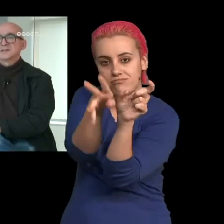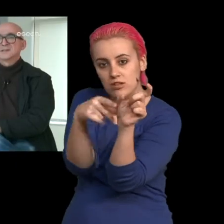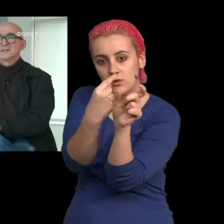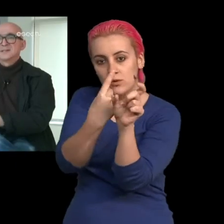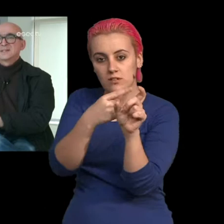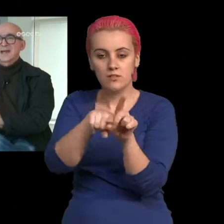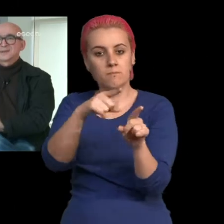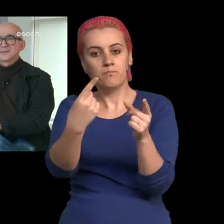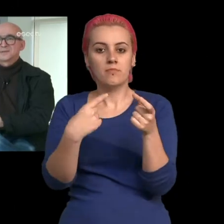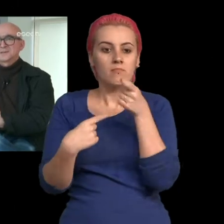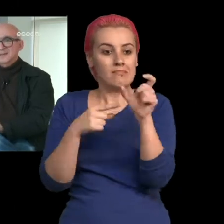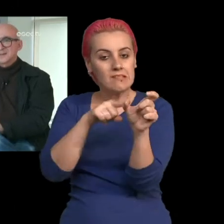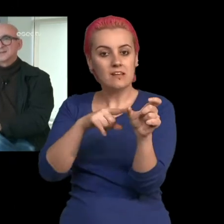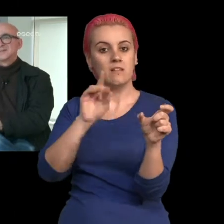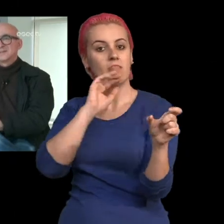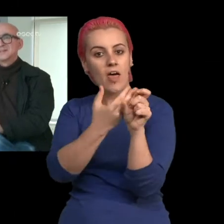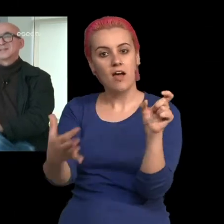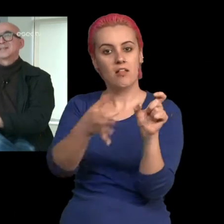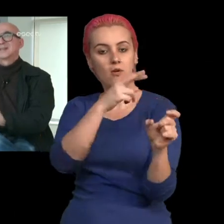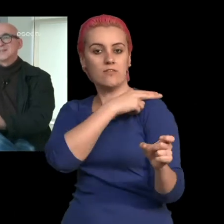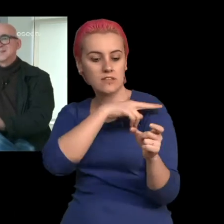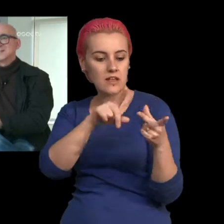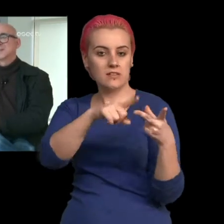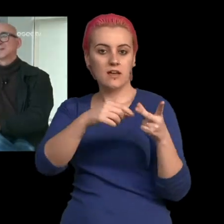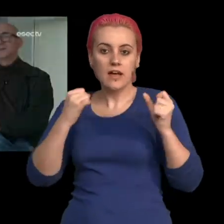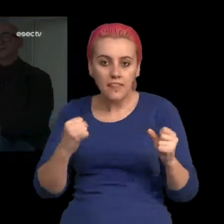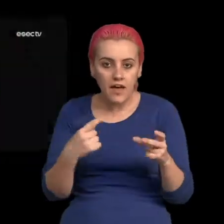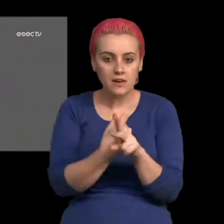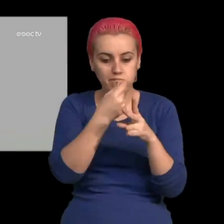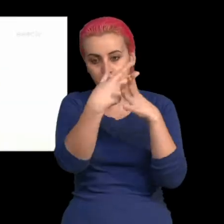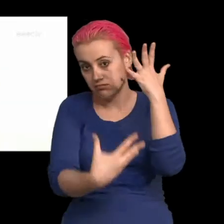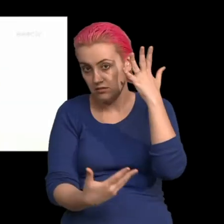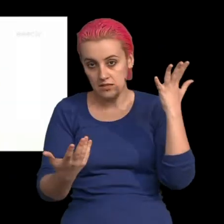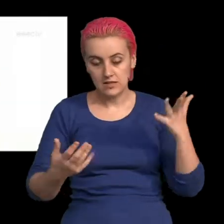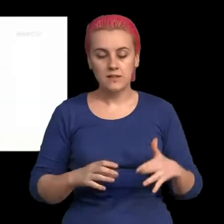com a ideia de cátedra, universidade, cadeira, noutro sentido.